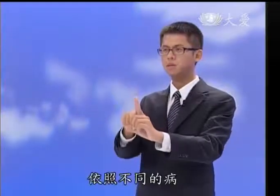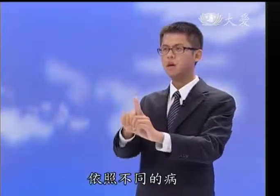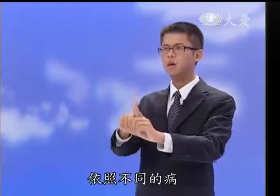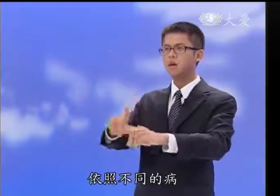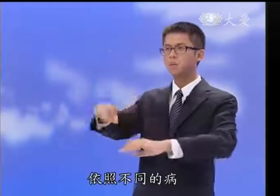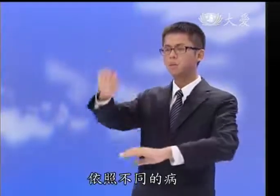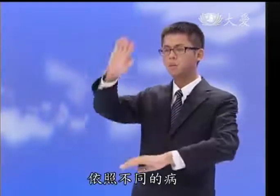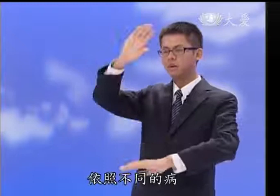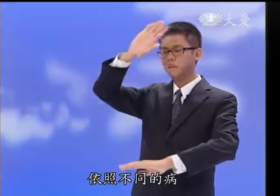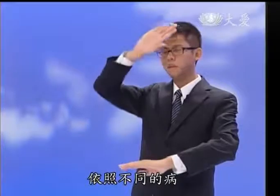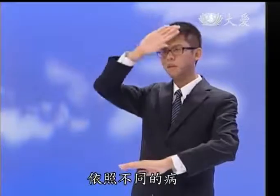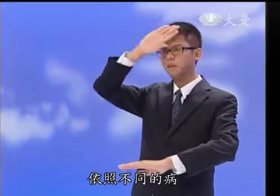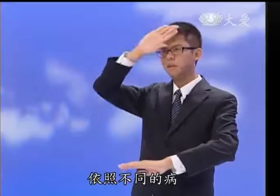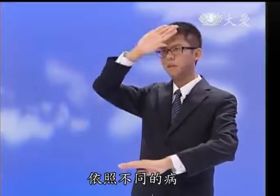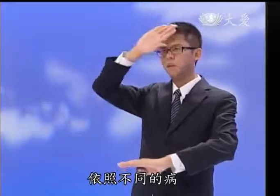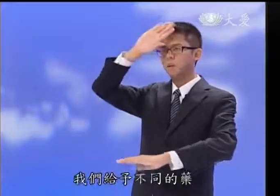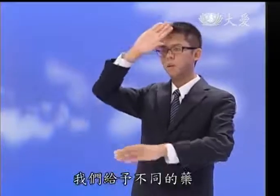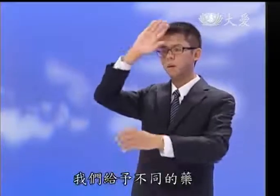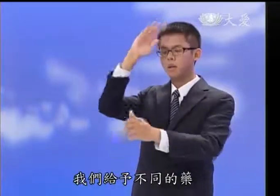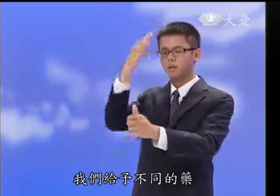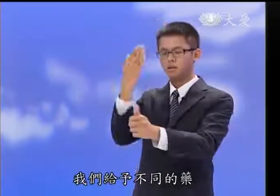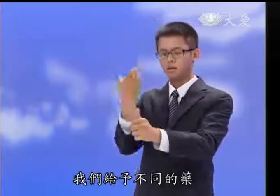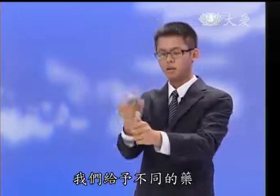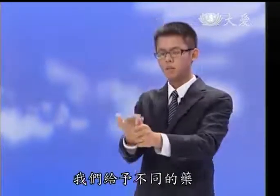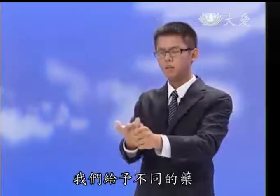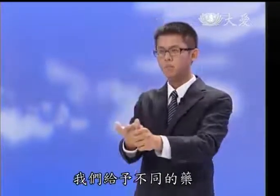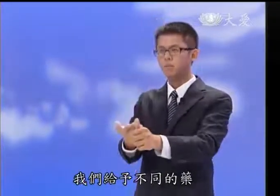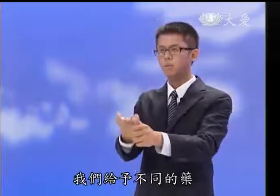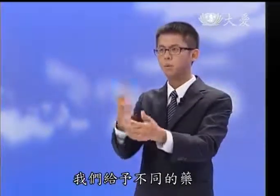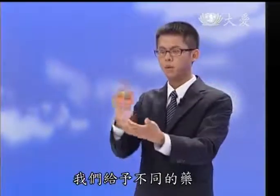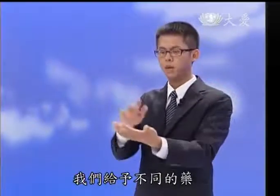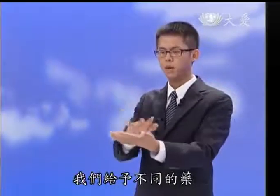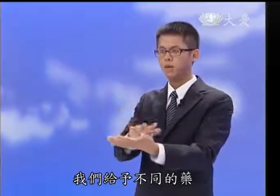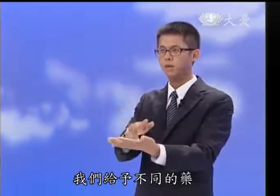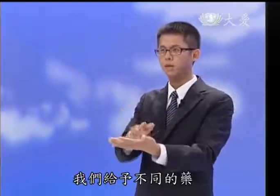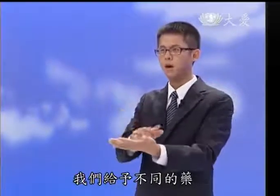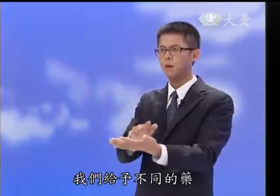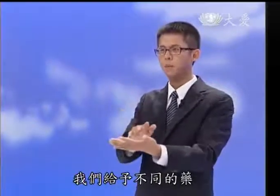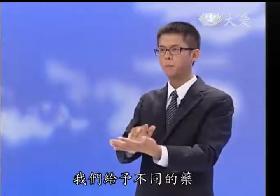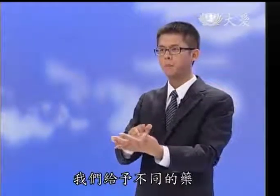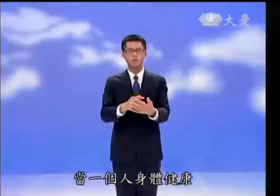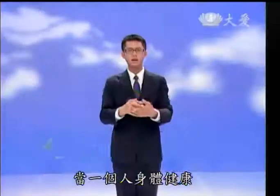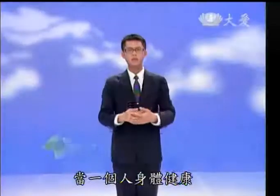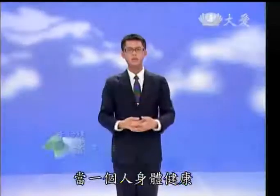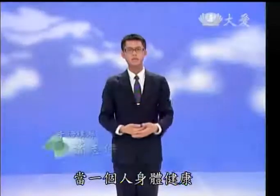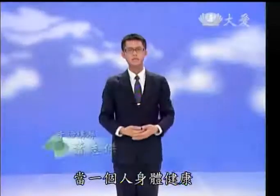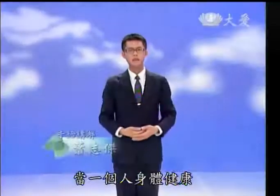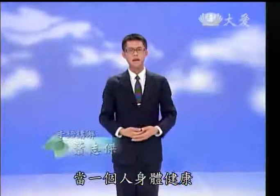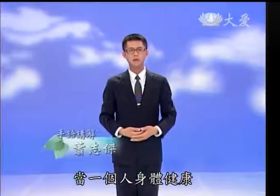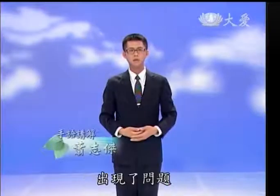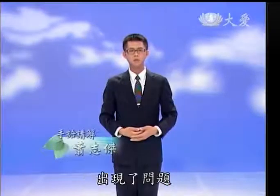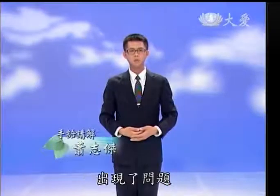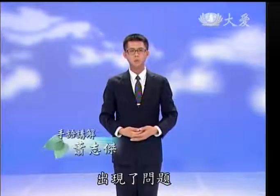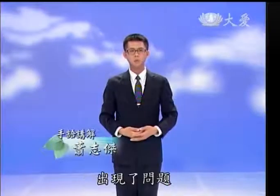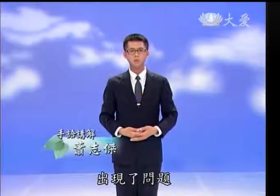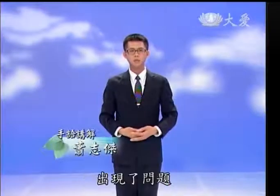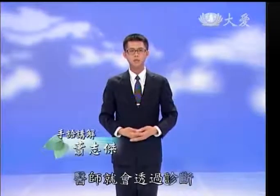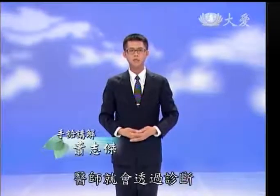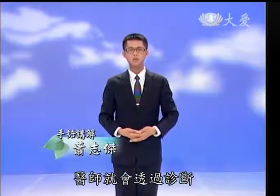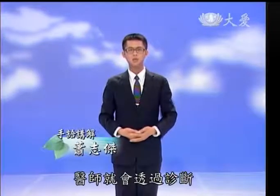照不同的病，我们给予不同的药。当一个人身体健康出现的问题，医师就